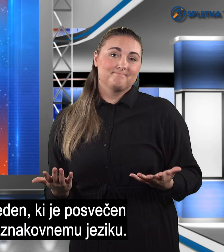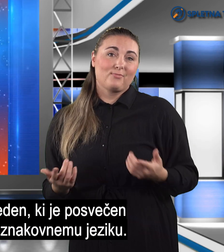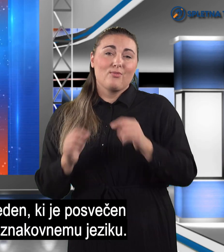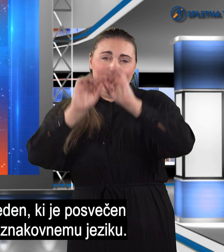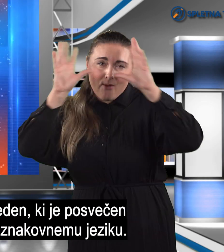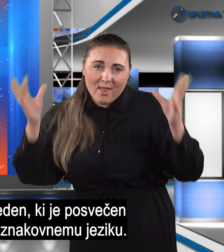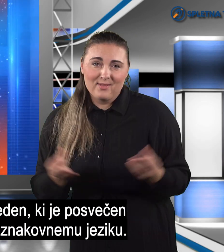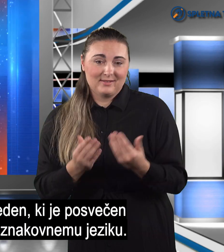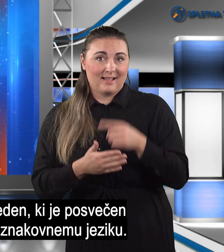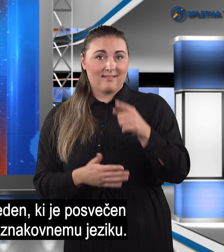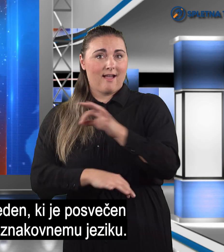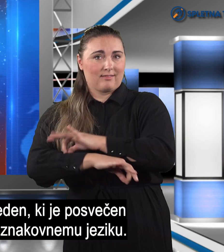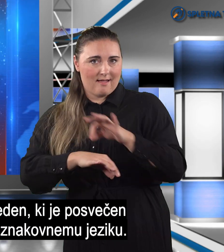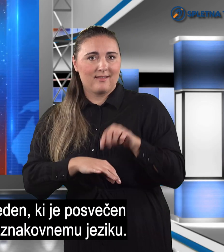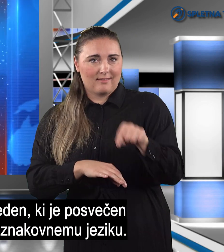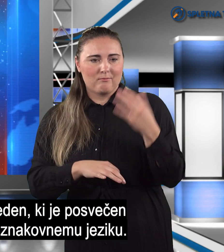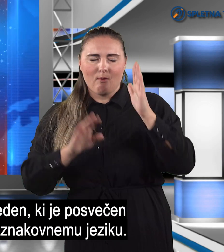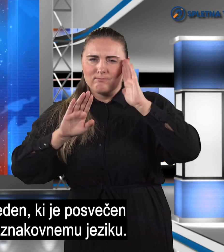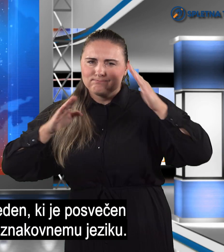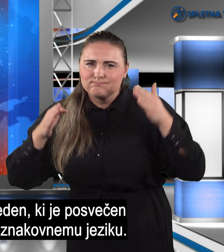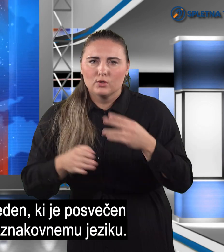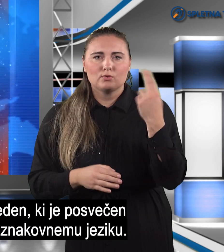Toliko za ta teden, ki je posvečen slovenskemu znakovnemu